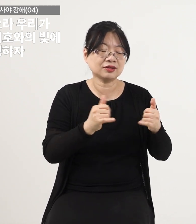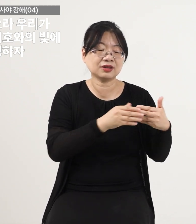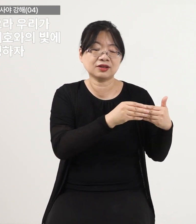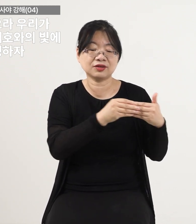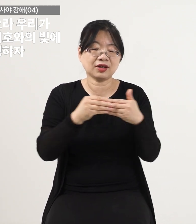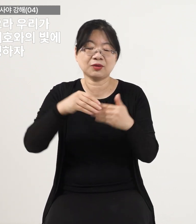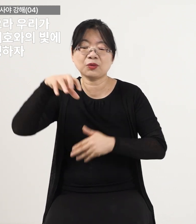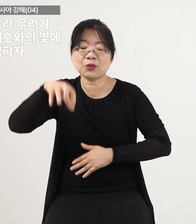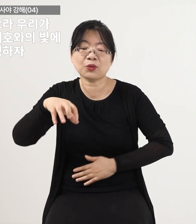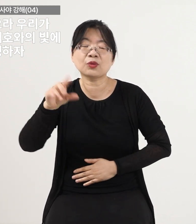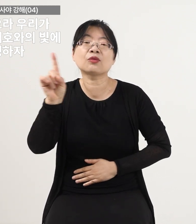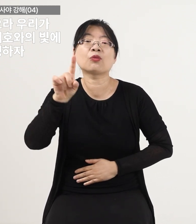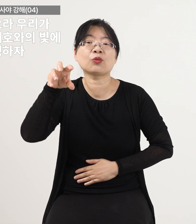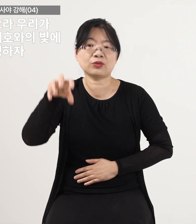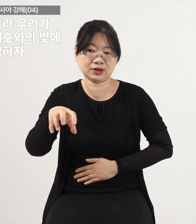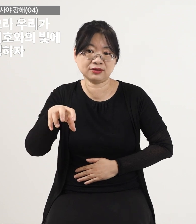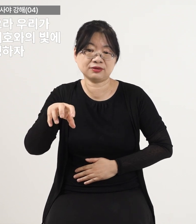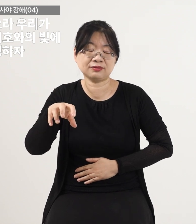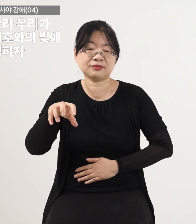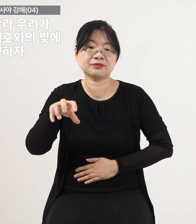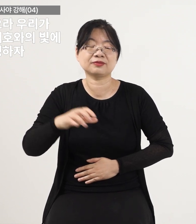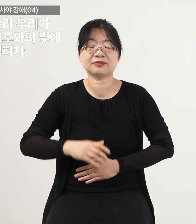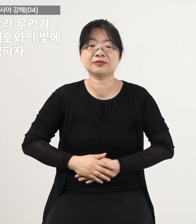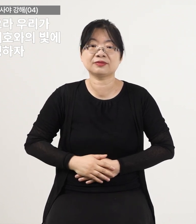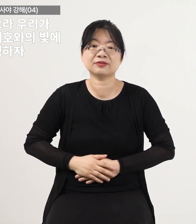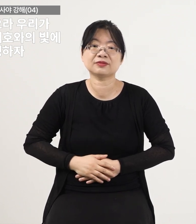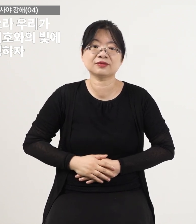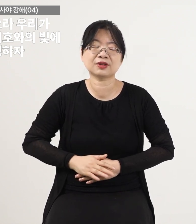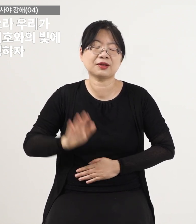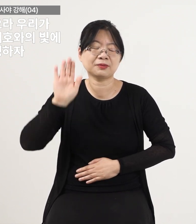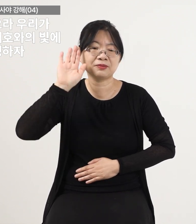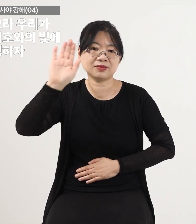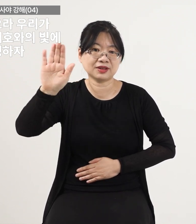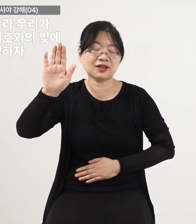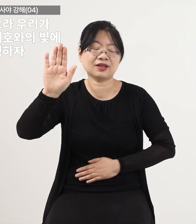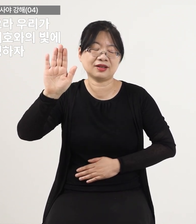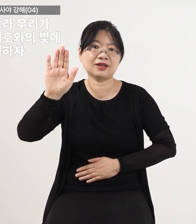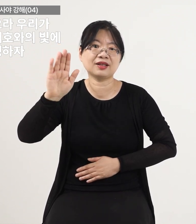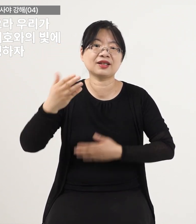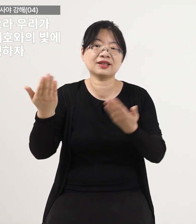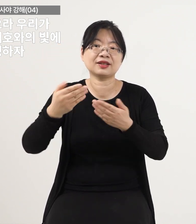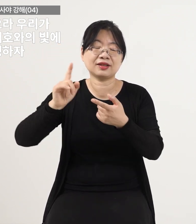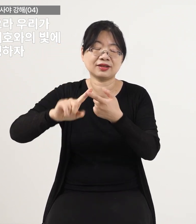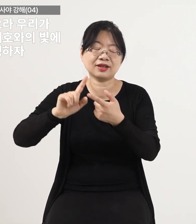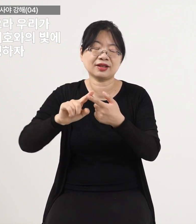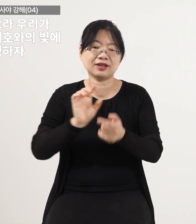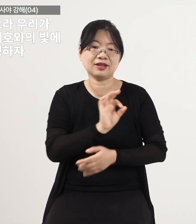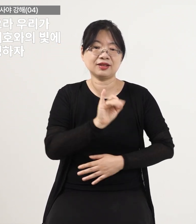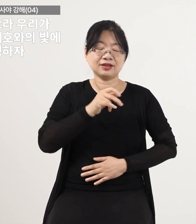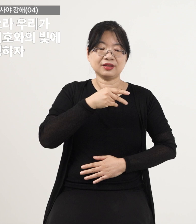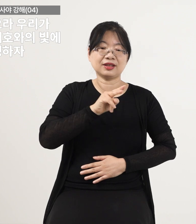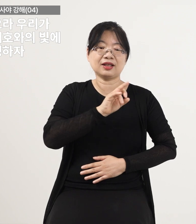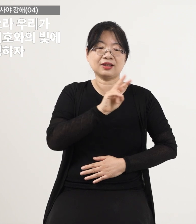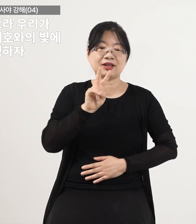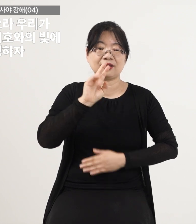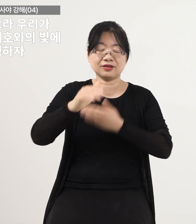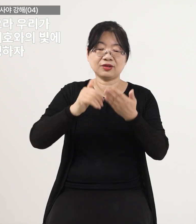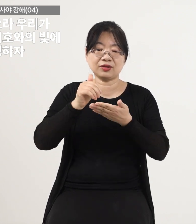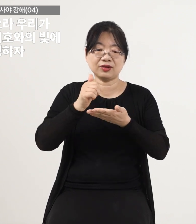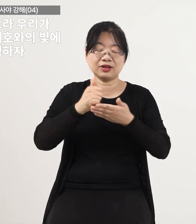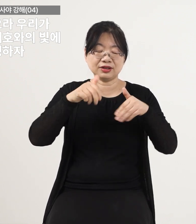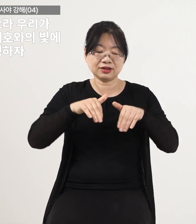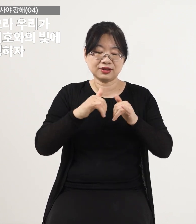안내할 것인가에 대한 궁극의 그림을 이사야 선지자로 하여금 미리